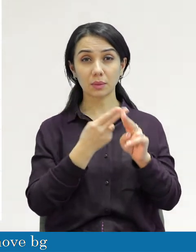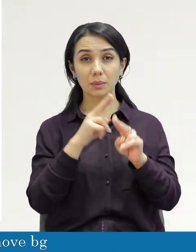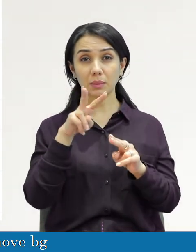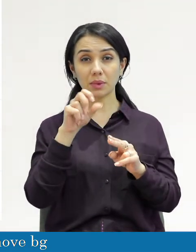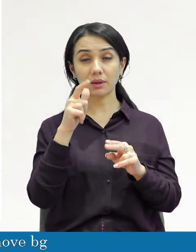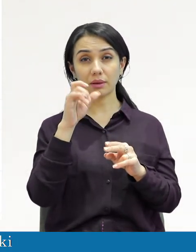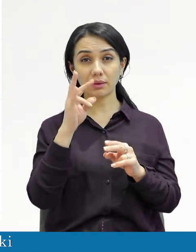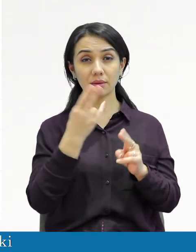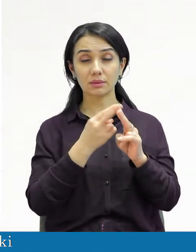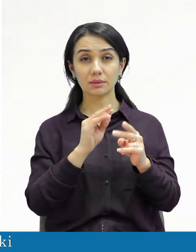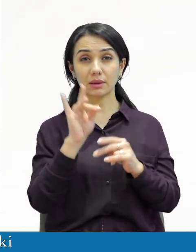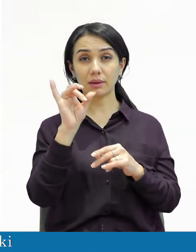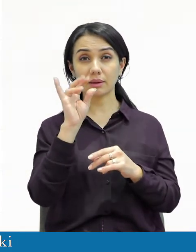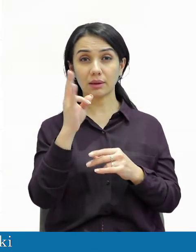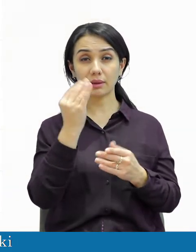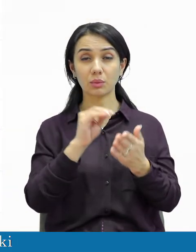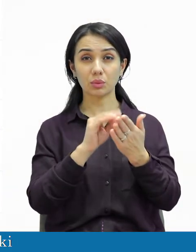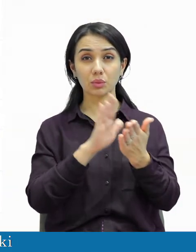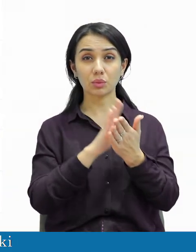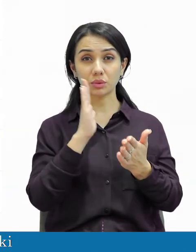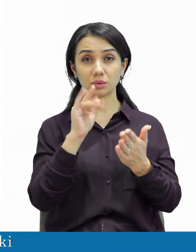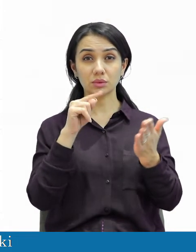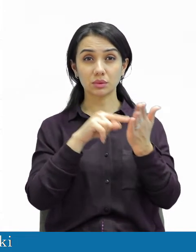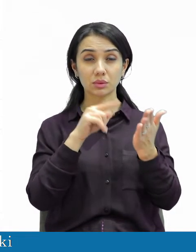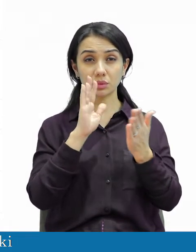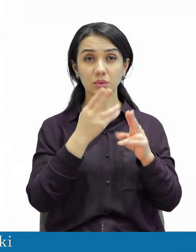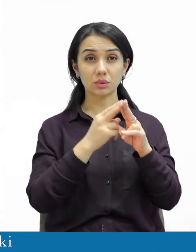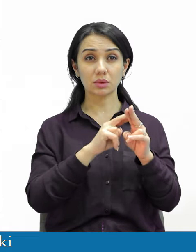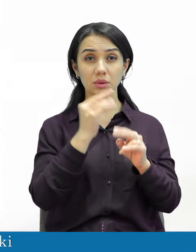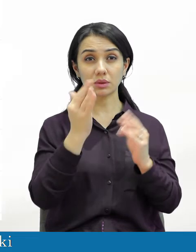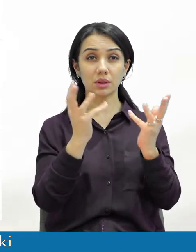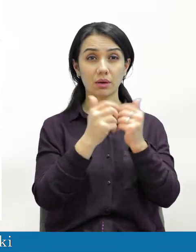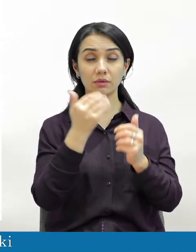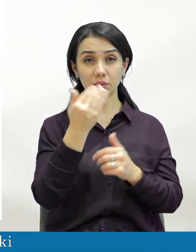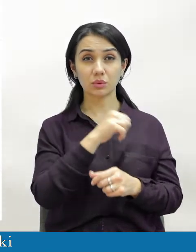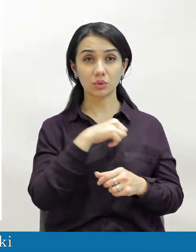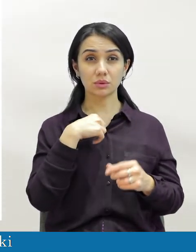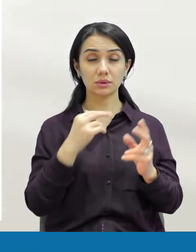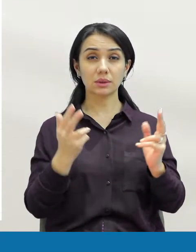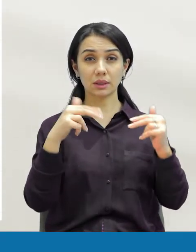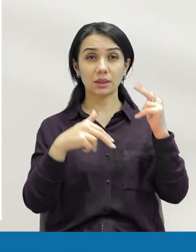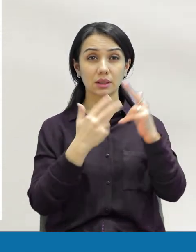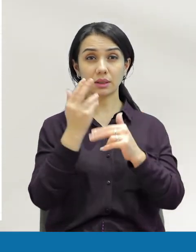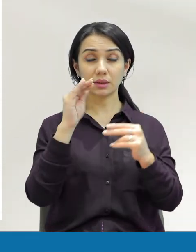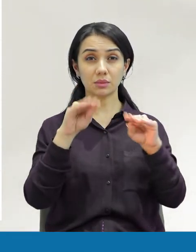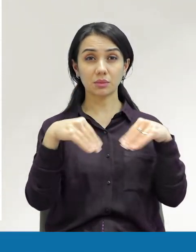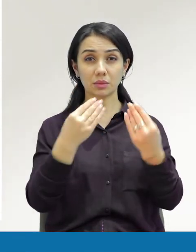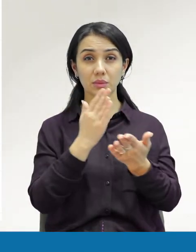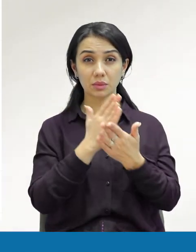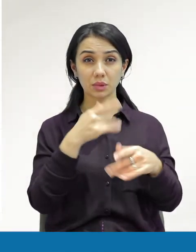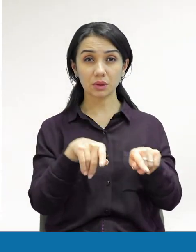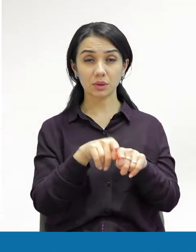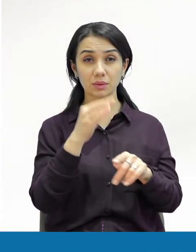plugins ga o'tamiz. RemoveBG runni bosadigan bo'lsak, ko'rib turibsizlar mana, mana uni avtomatik o'zi qirqib berdi. Yoki mana bu narsani qirqib